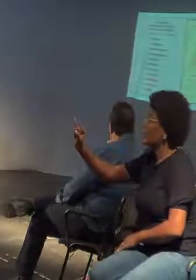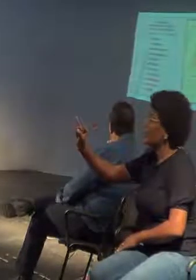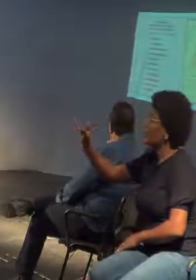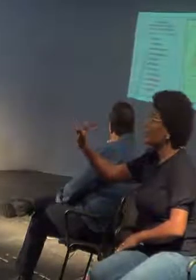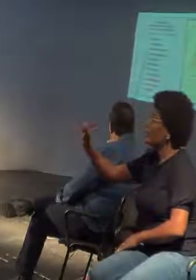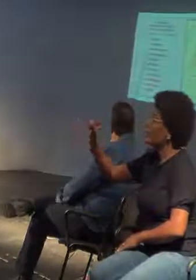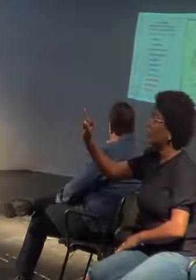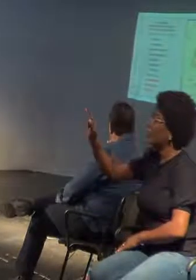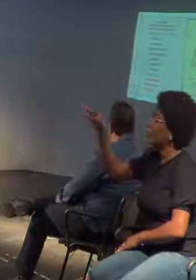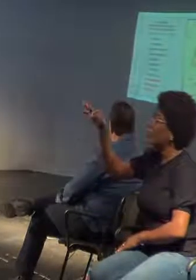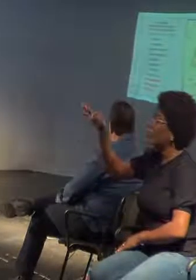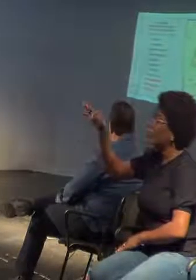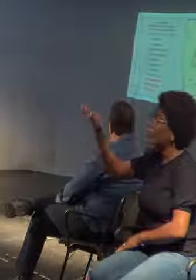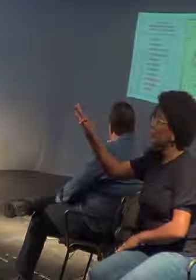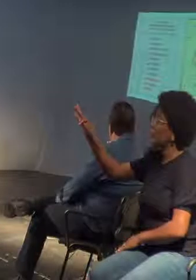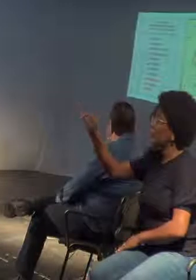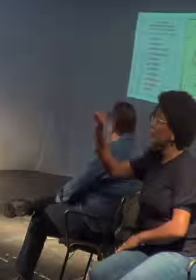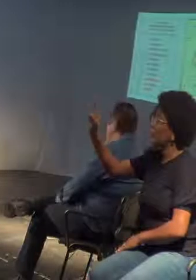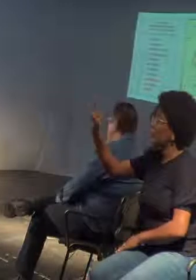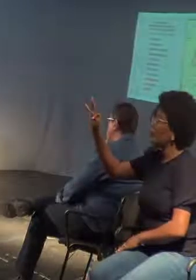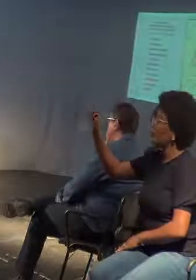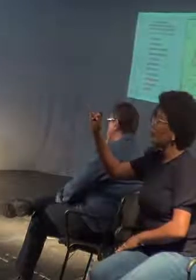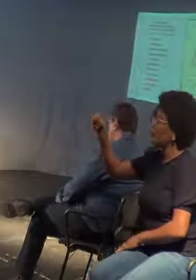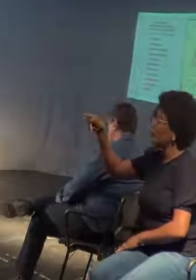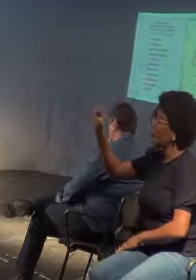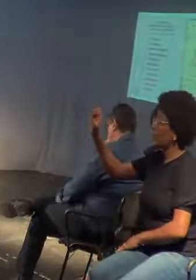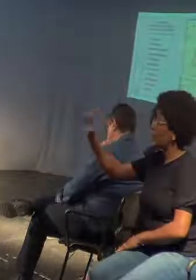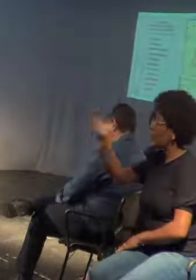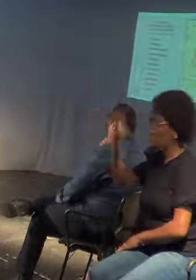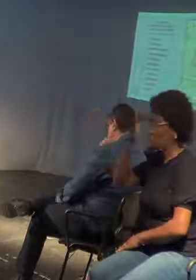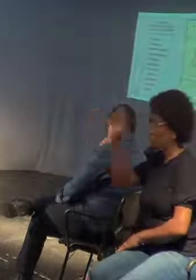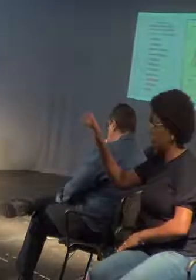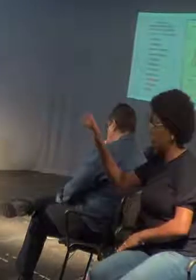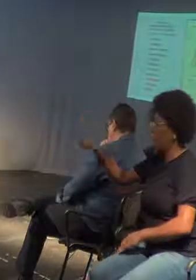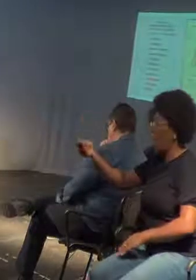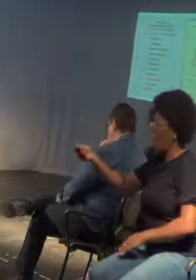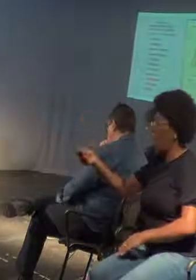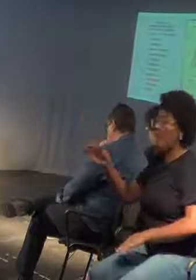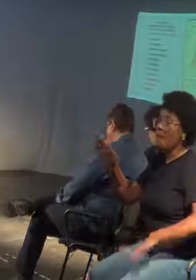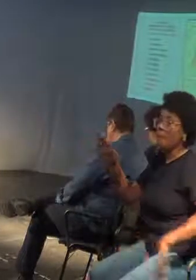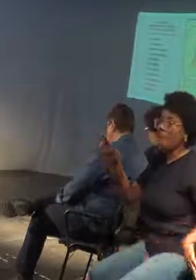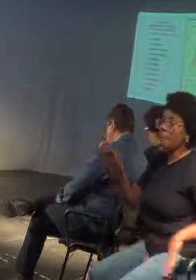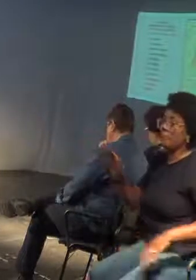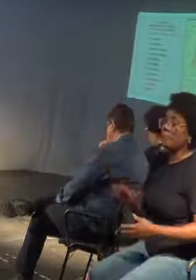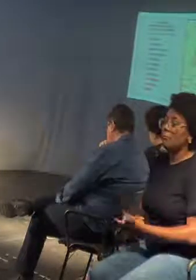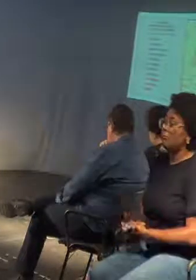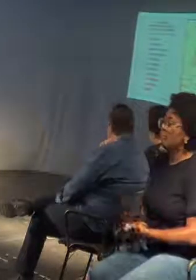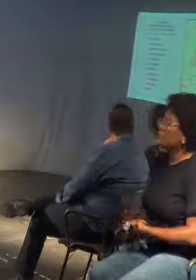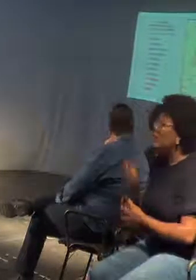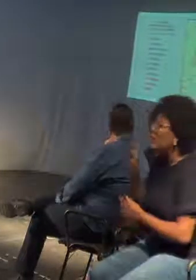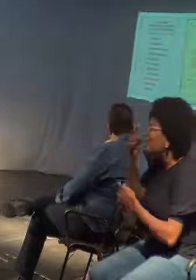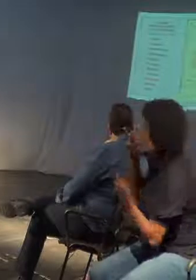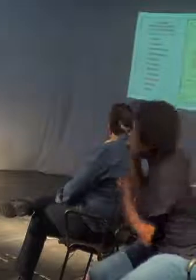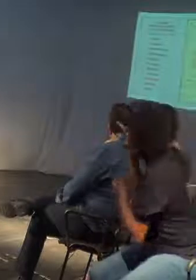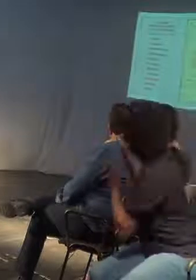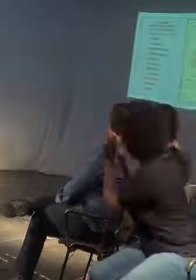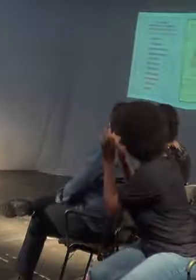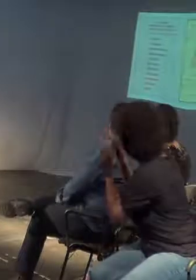vir a ser incorporado. Se você for olhar a questão, aqui estão as manchinhas urbanas de